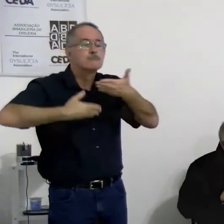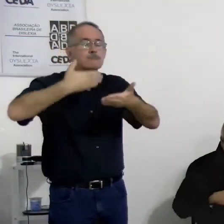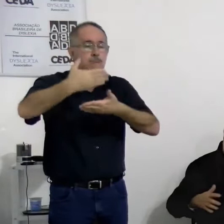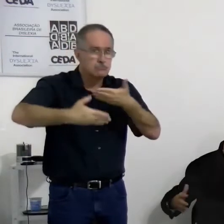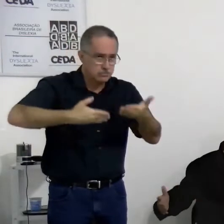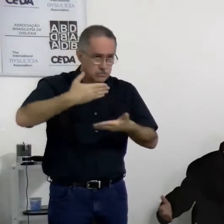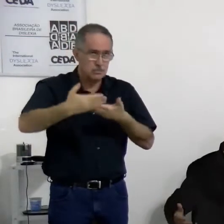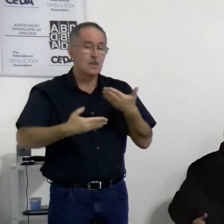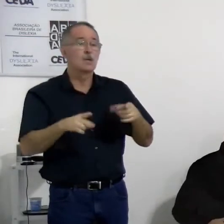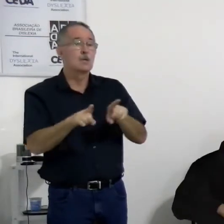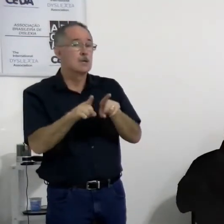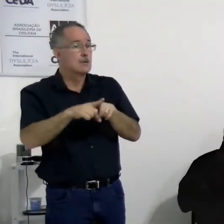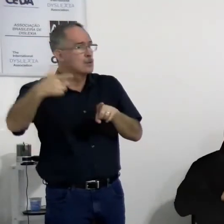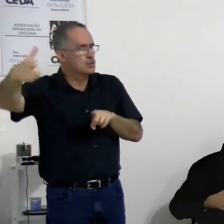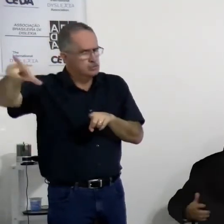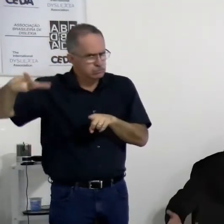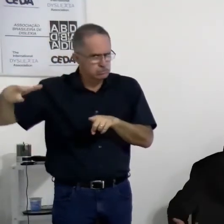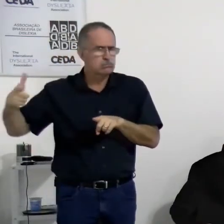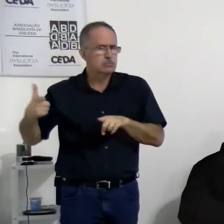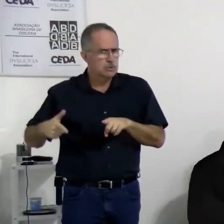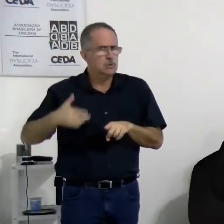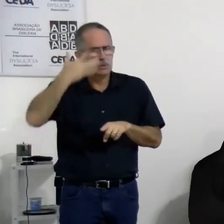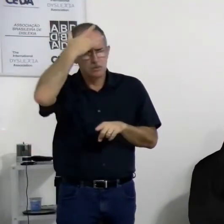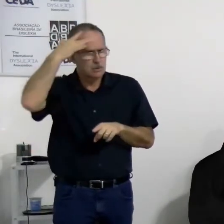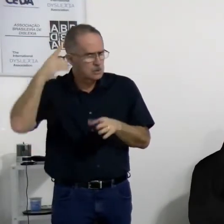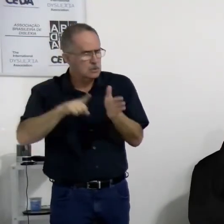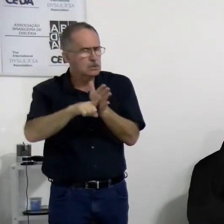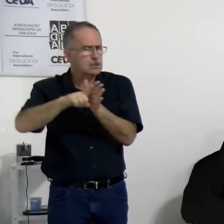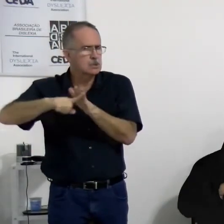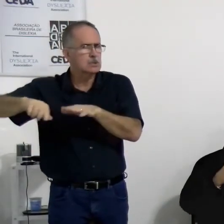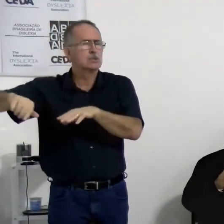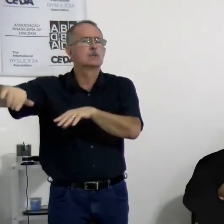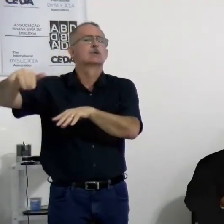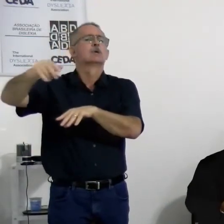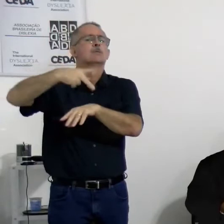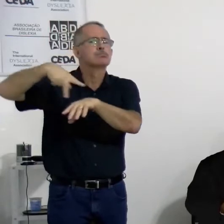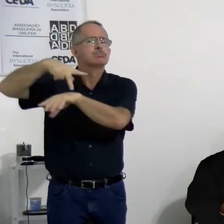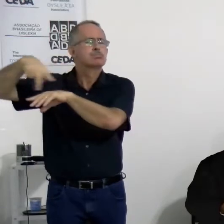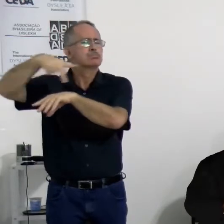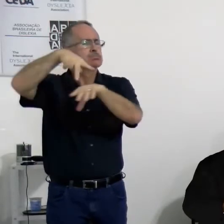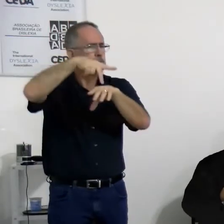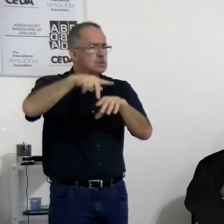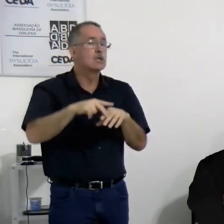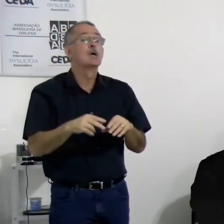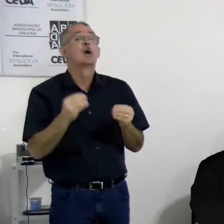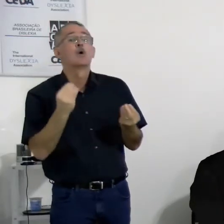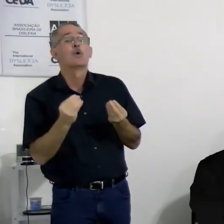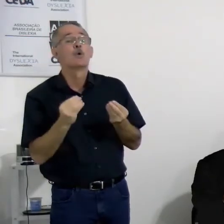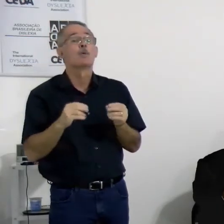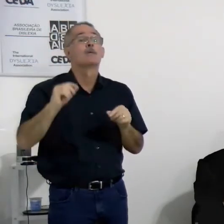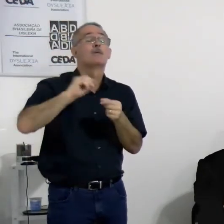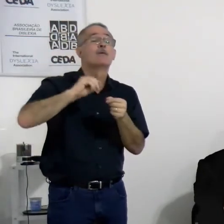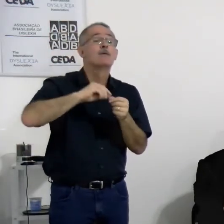com uma série de outros pesquisadores para uma série de outras línguas, né? Desenvolvendo software para